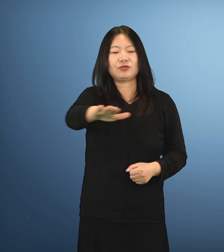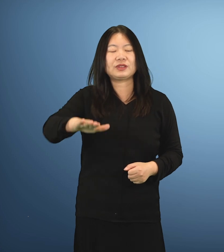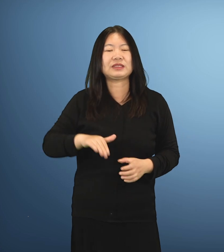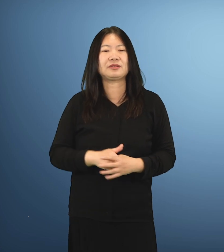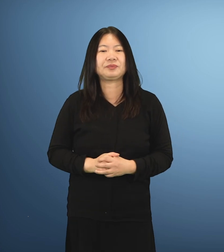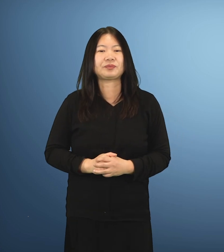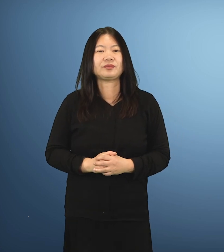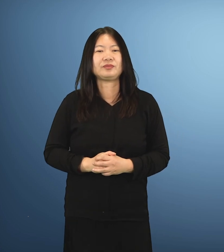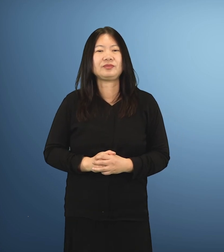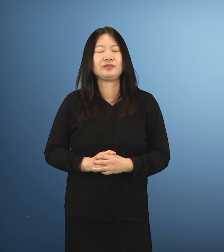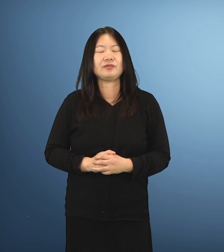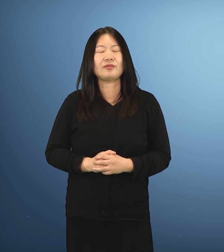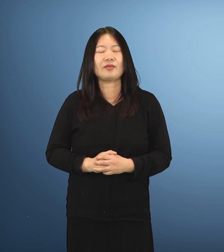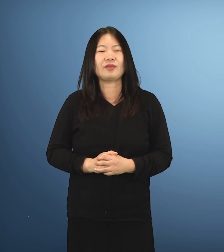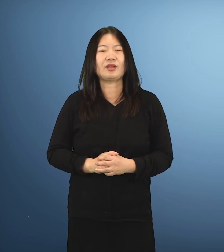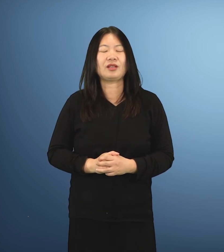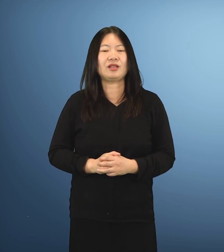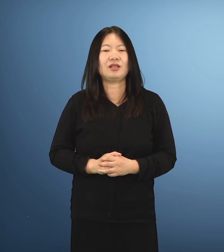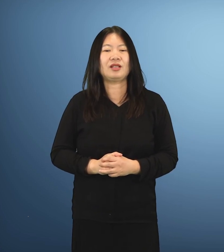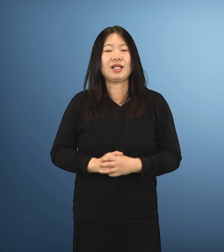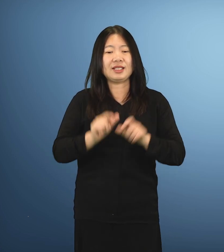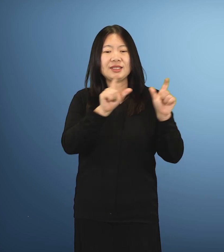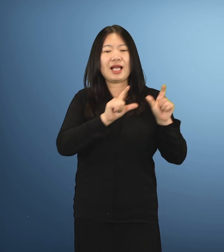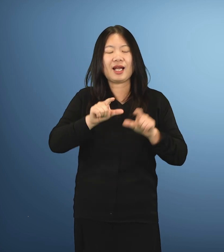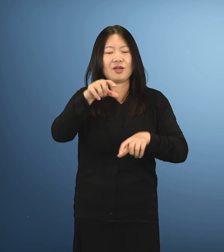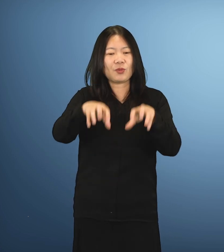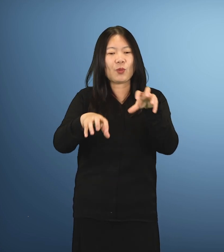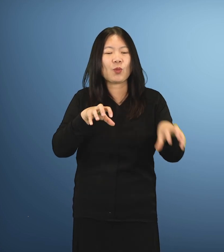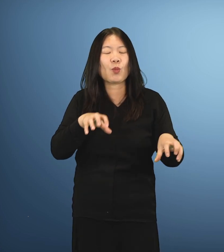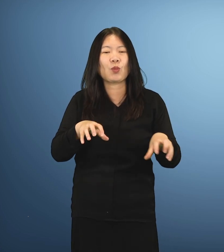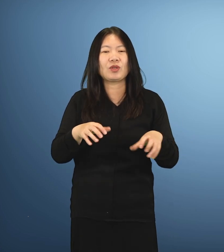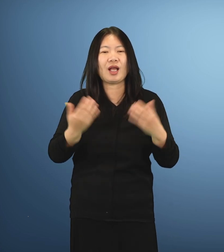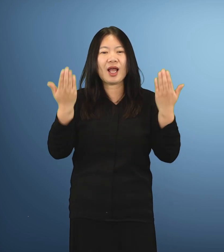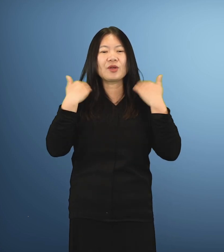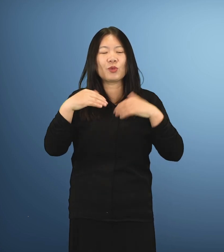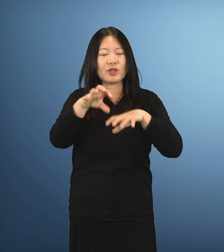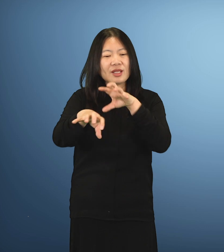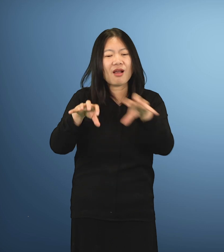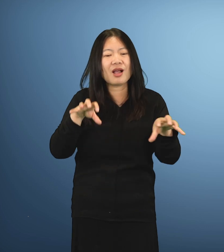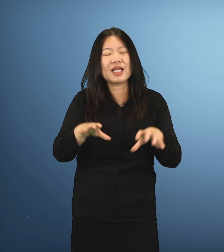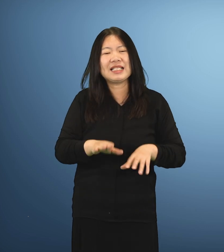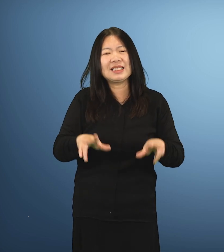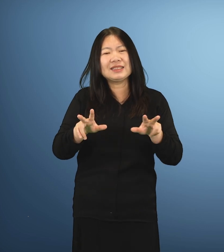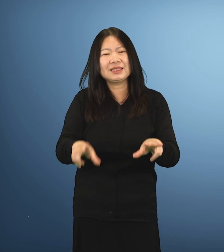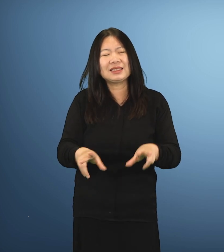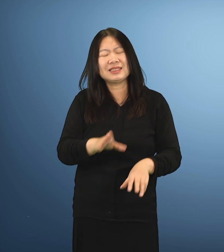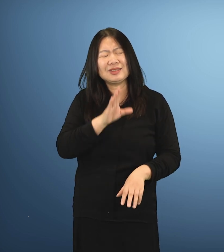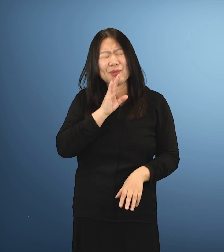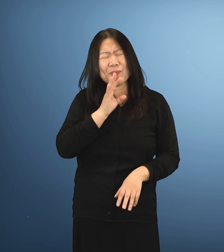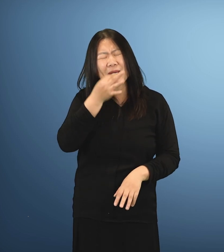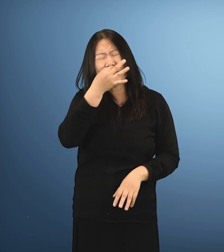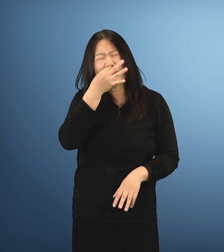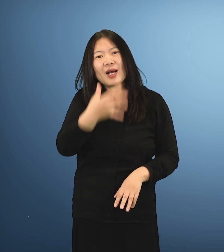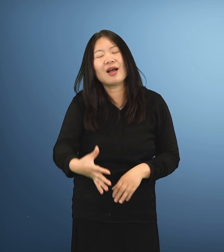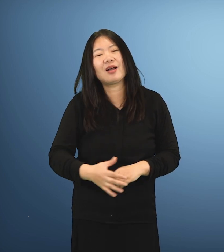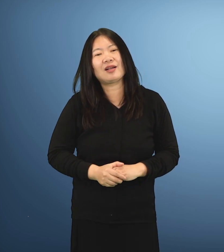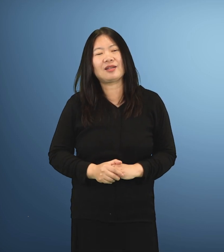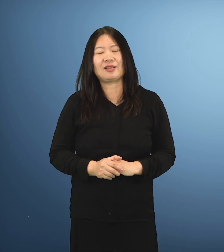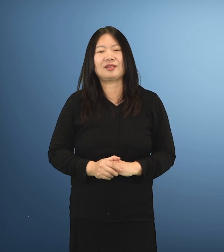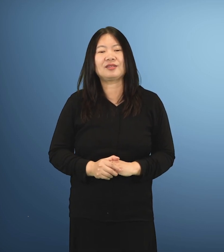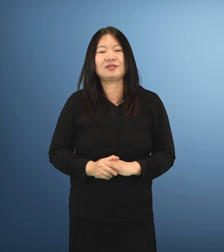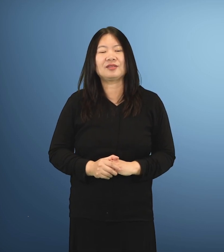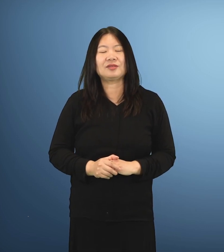우리의 살아낼 일터의 상황, 캠퍼스의 상황이 매우 지금 참혹해요.